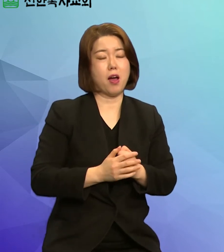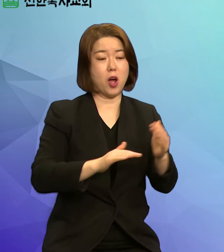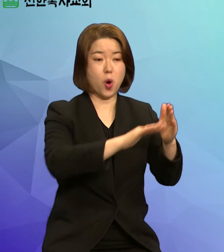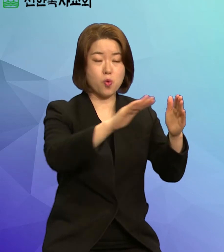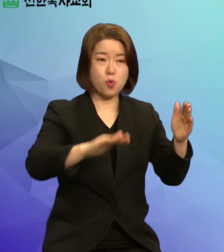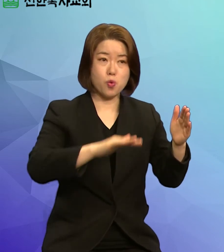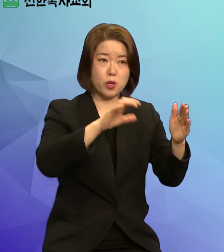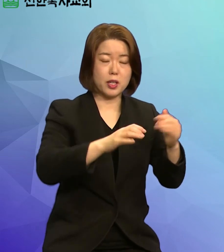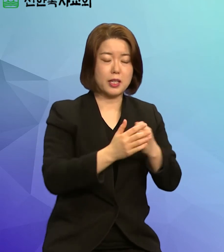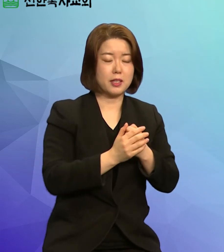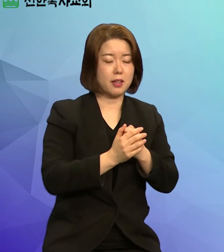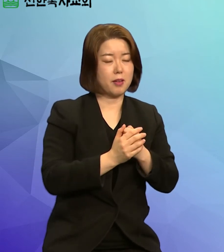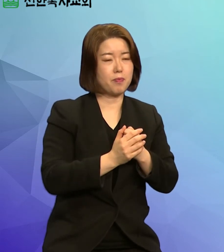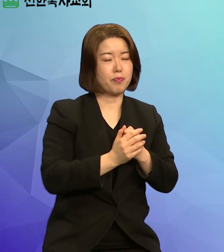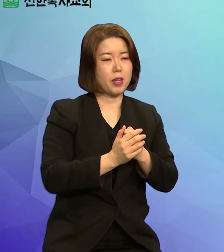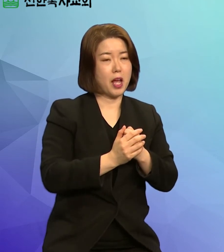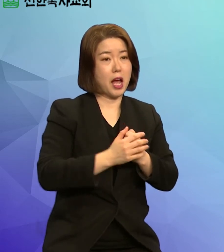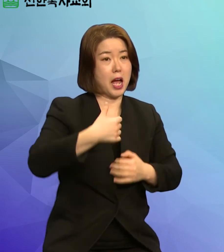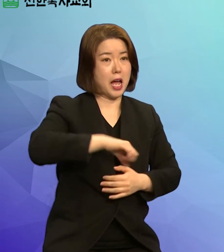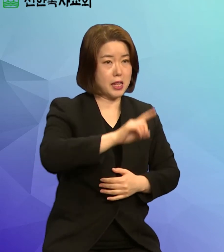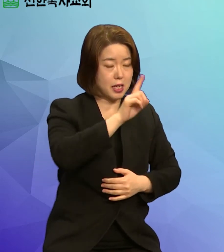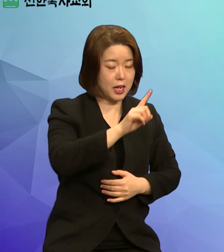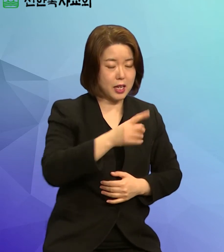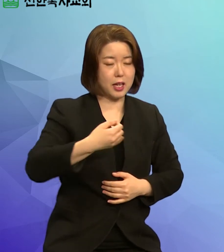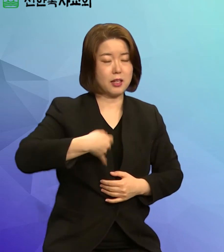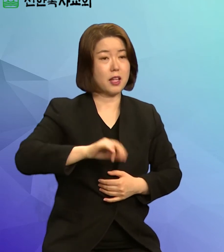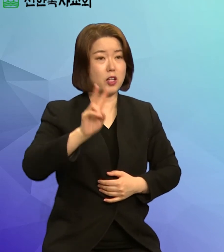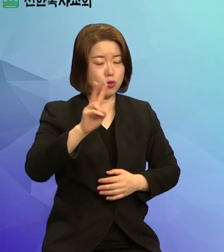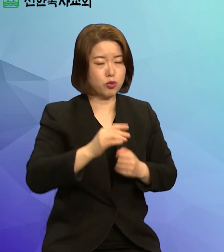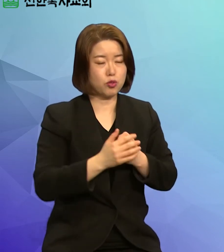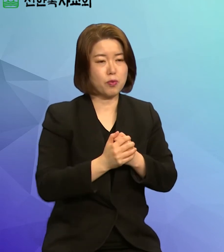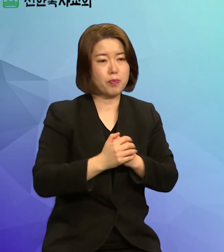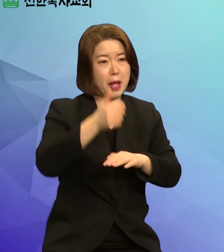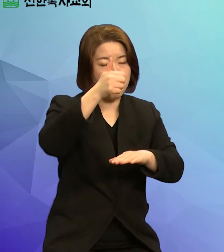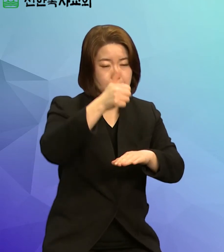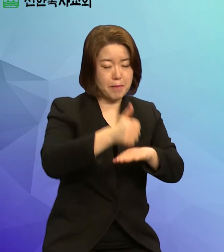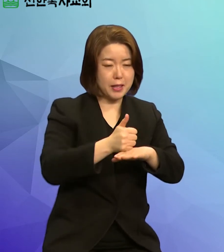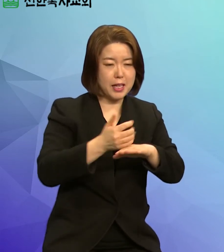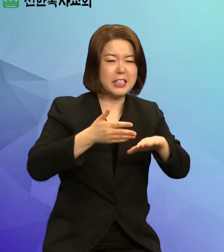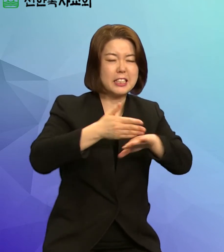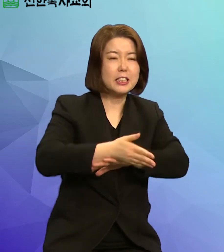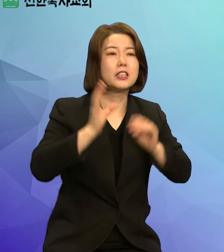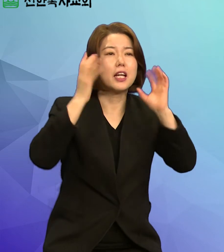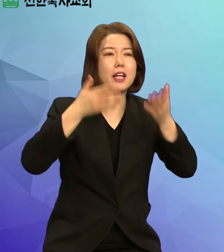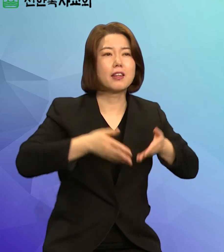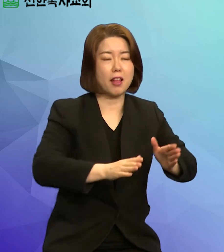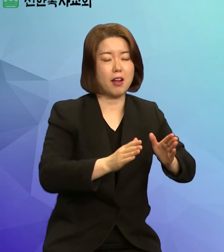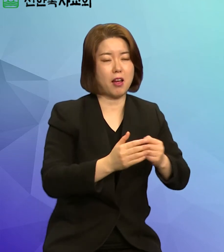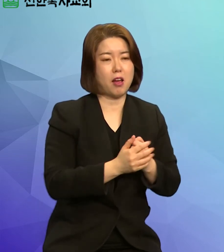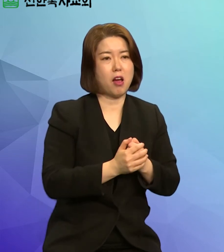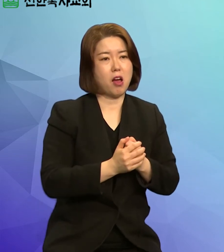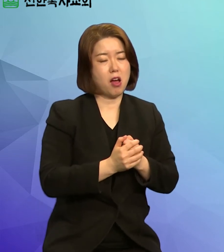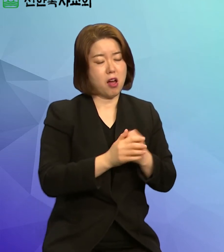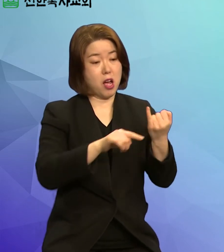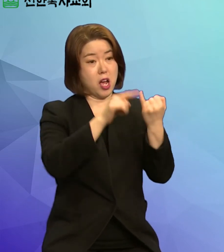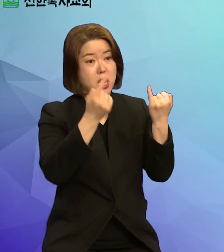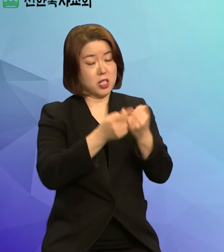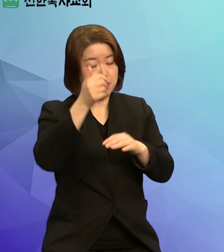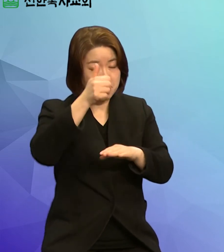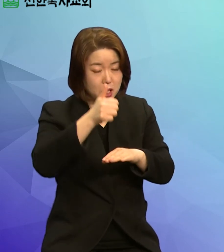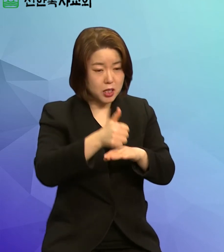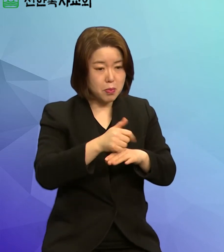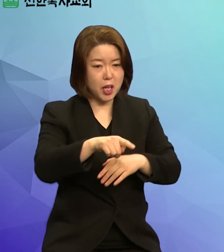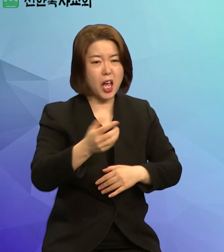일남 2녀를 주셨습니다. 막내는 늦둥이인데 임신 초기부터 아픈 아기임을 알았습니다.